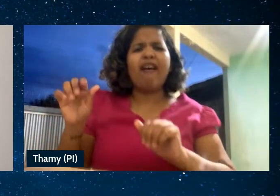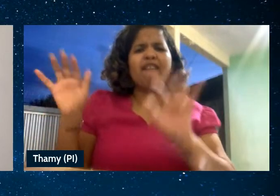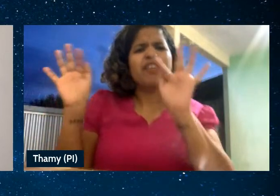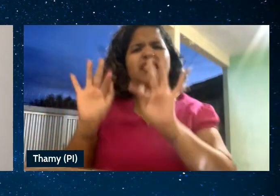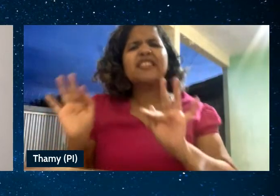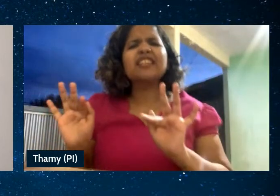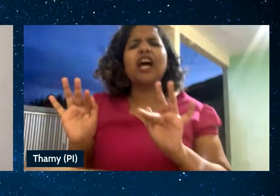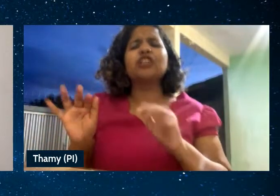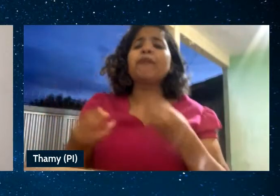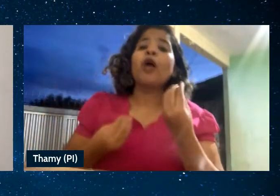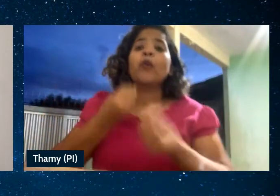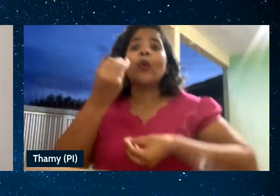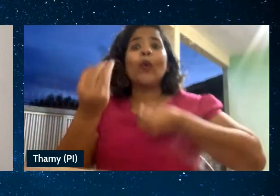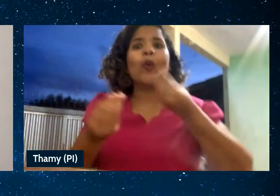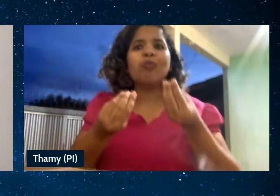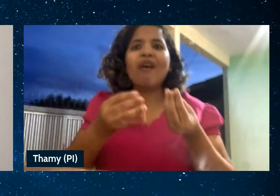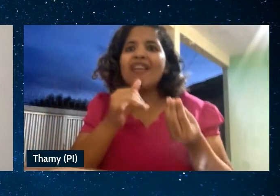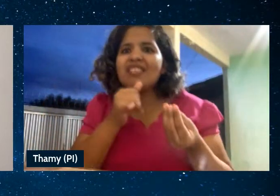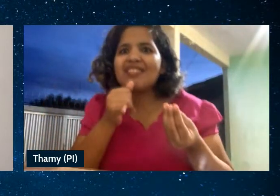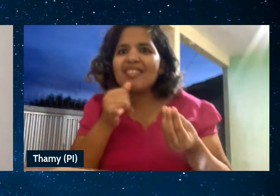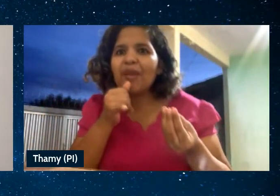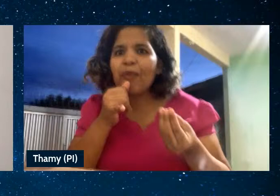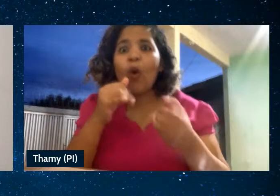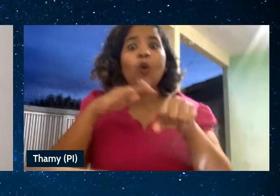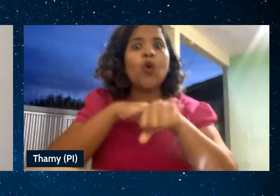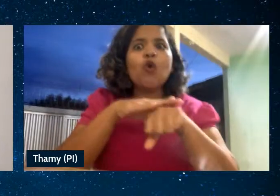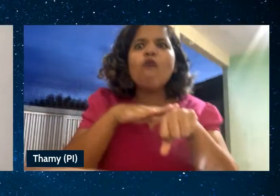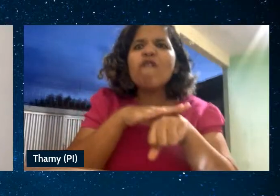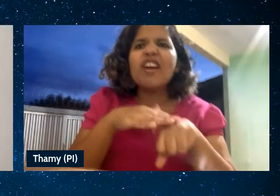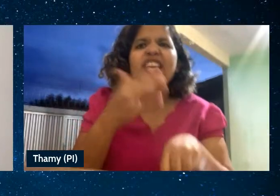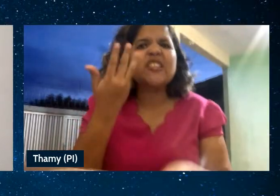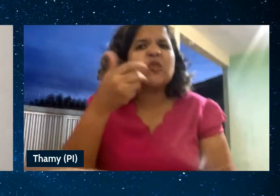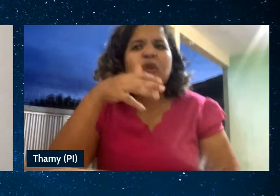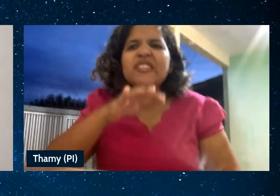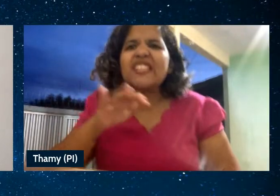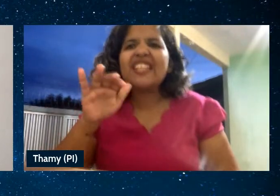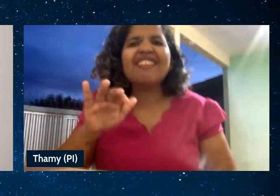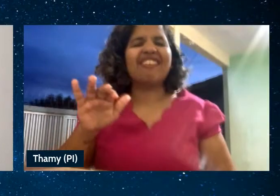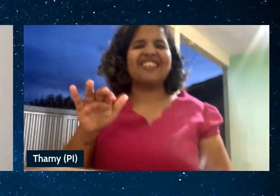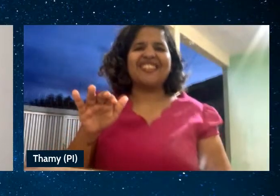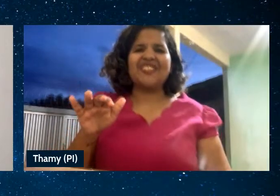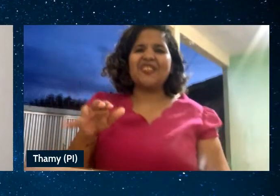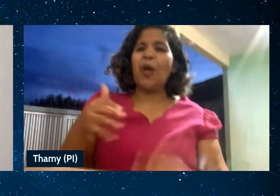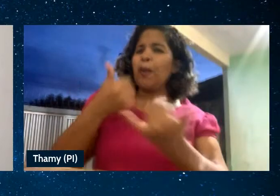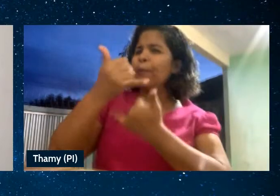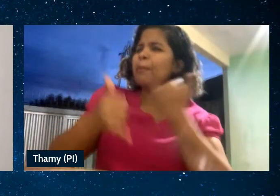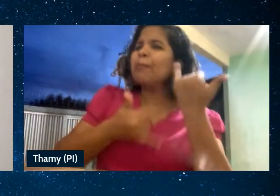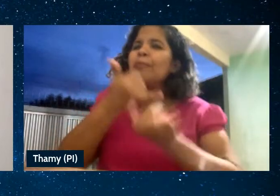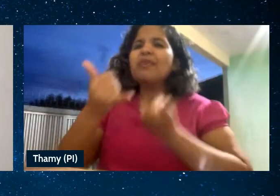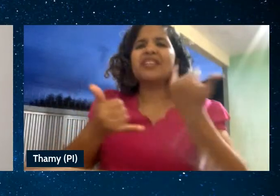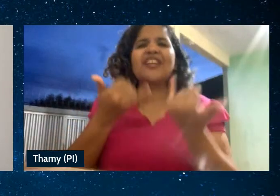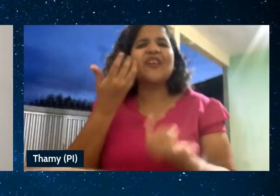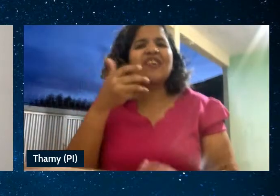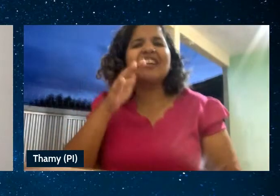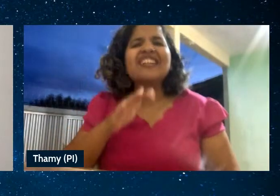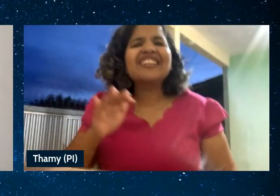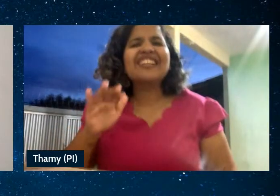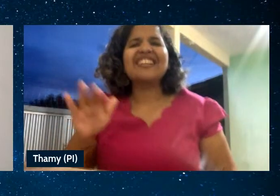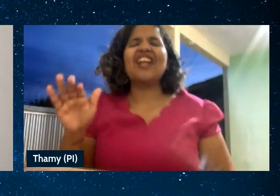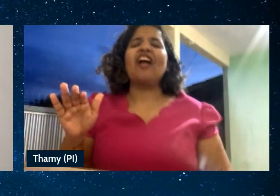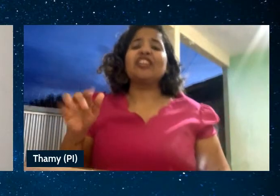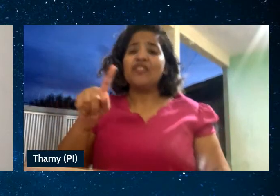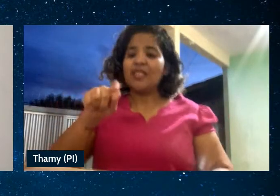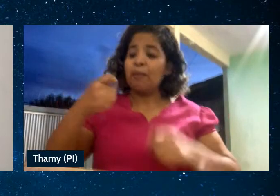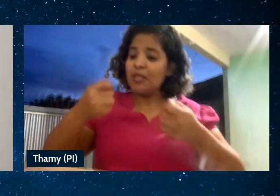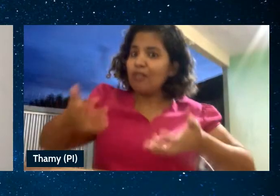crianças eh converse com elas se Nutra se Nutra do verbo nutrir